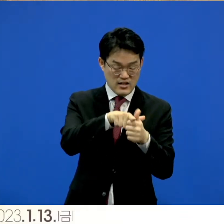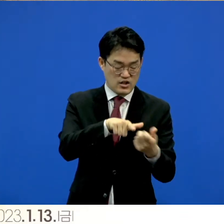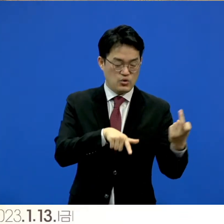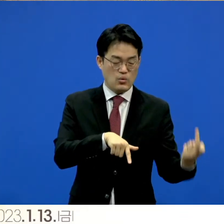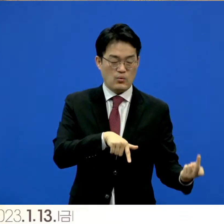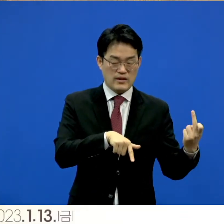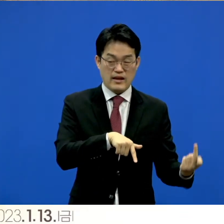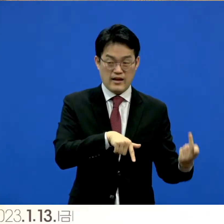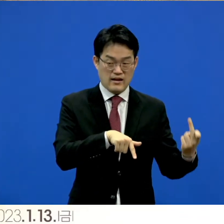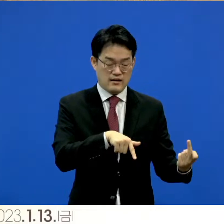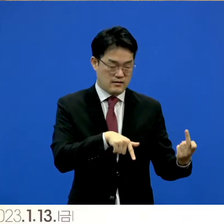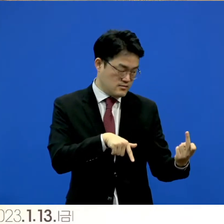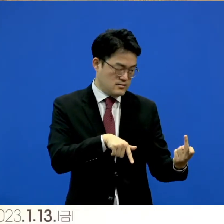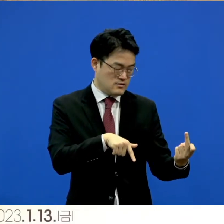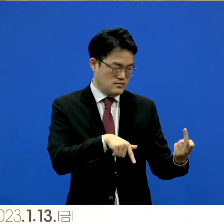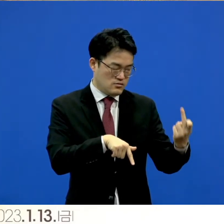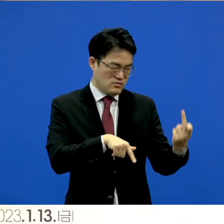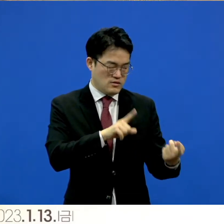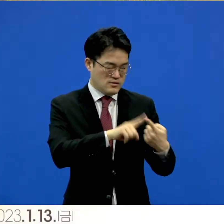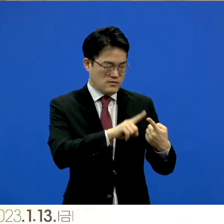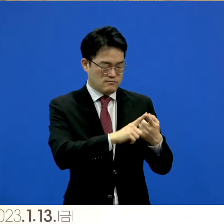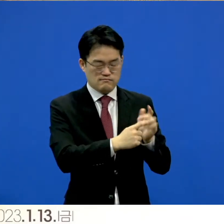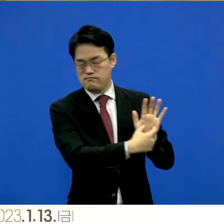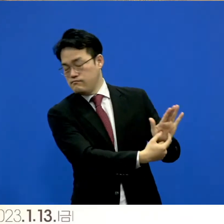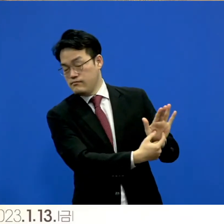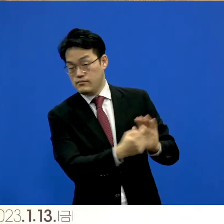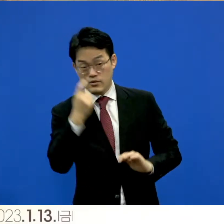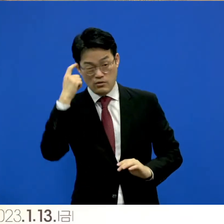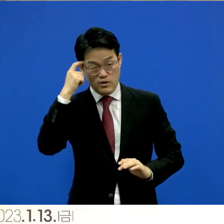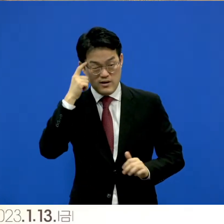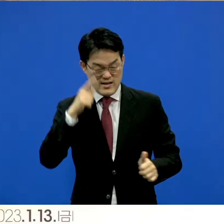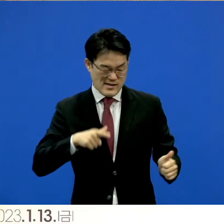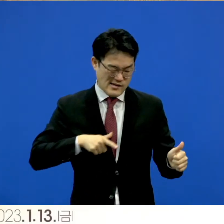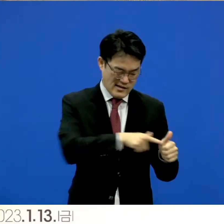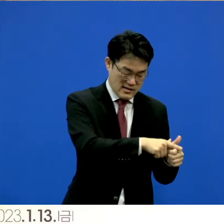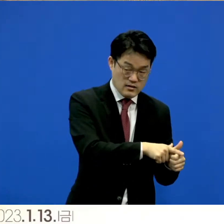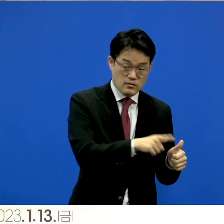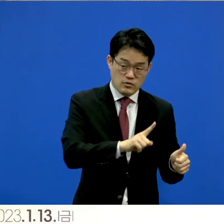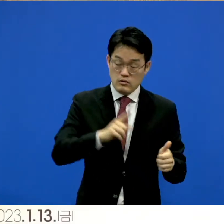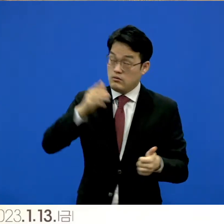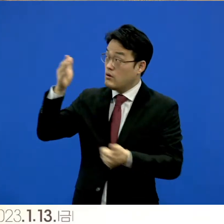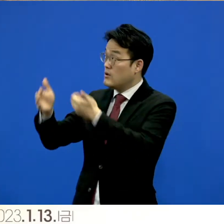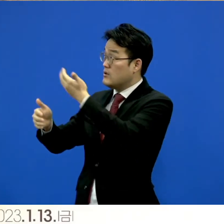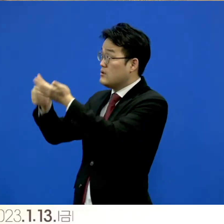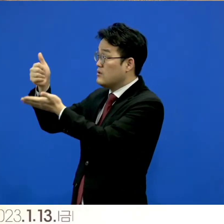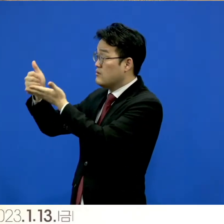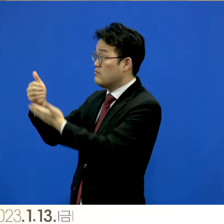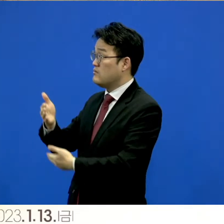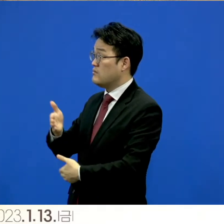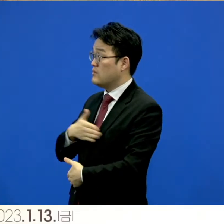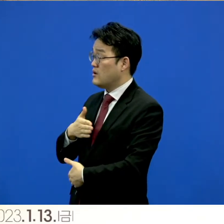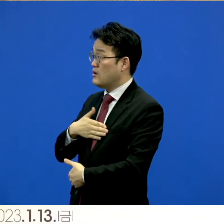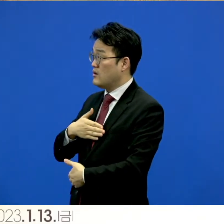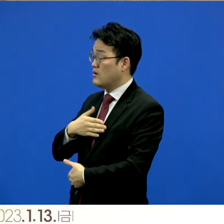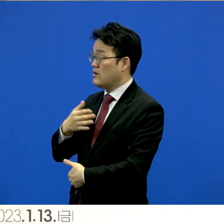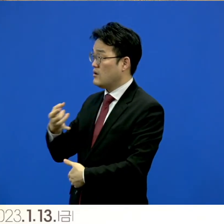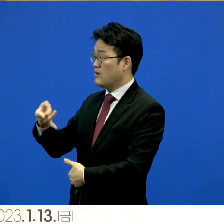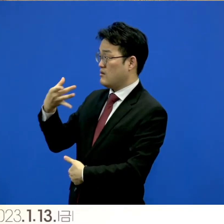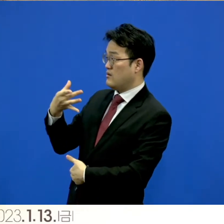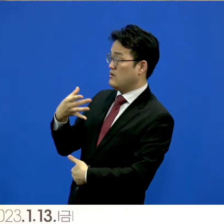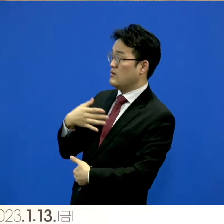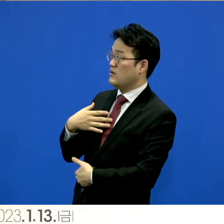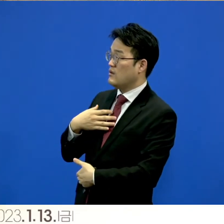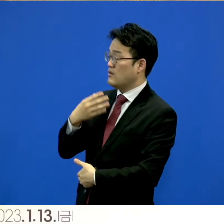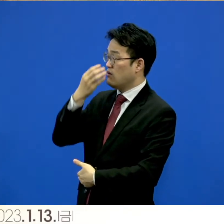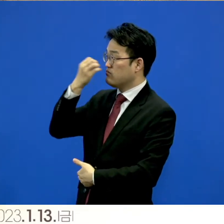그리고 그것은 그 이유는 가인은 하나님이 자신을 배제했다고 여긴 것입니다. 그